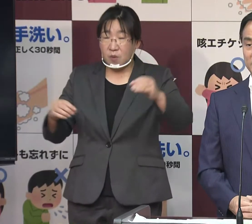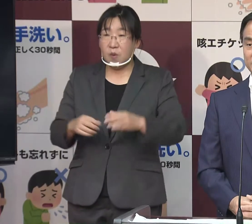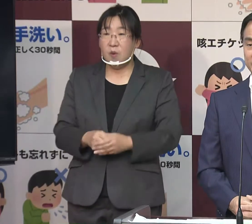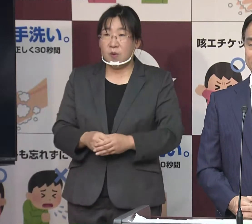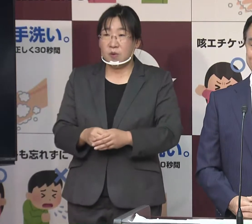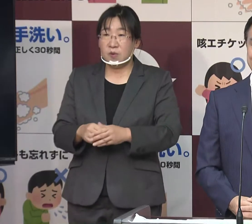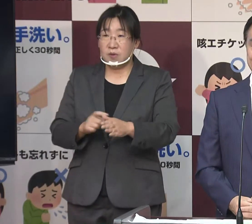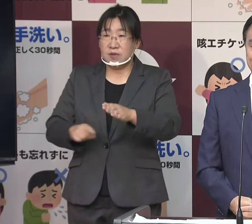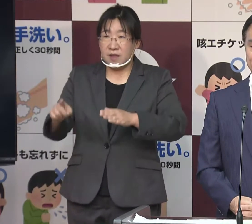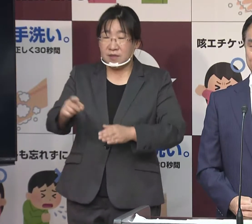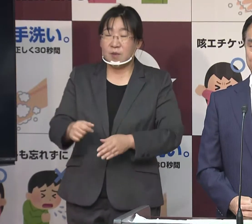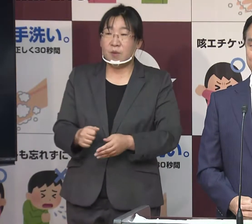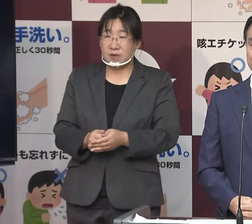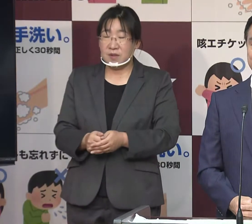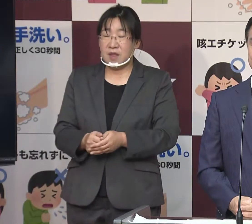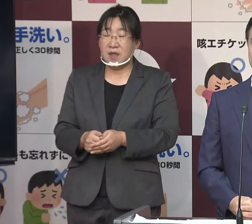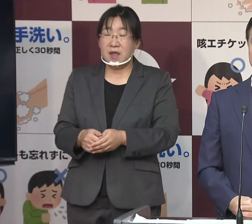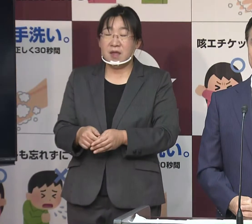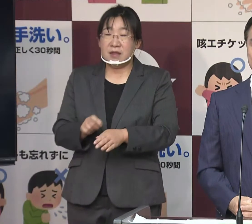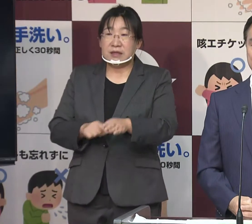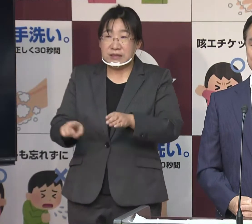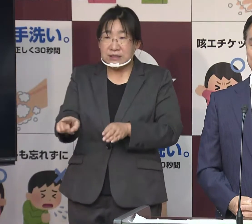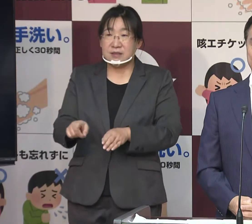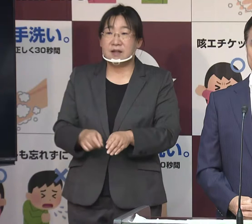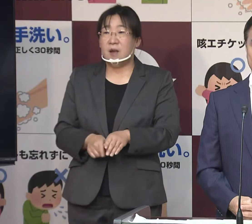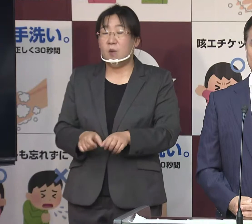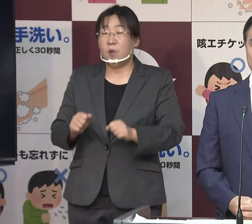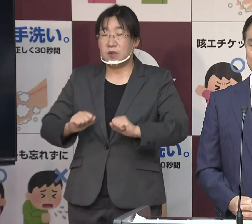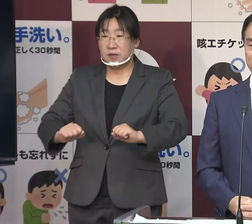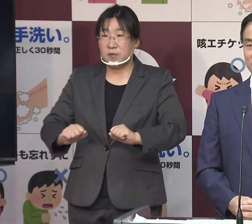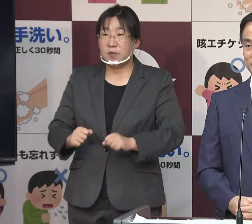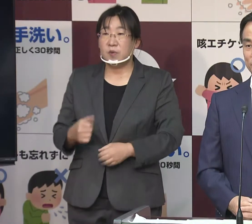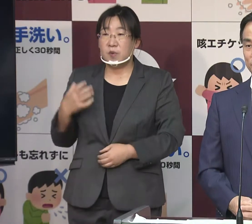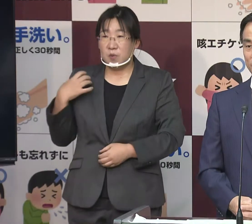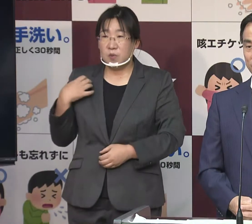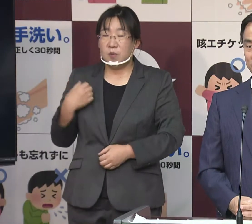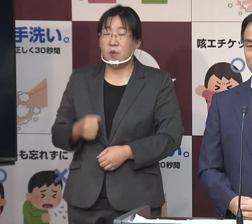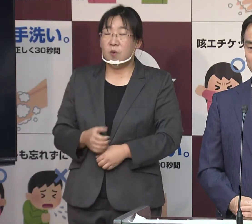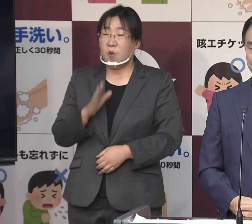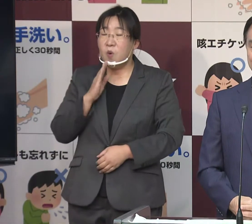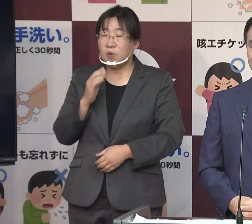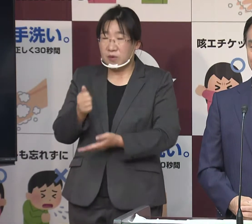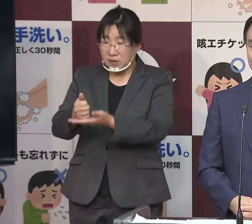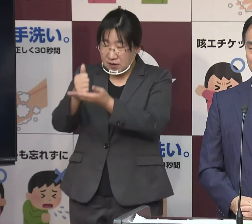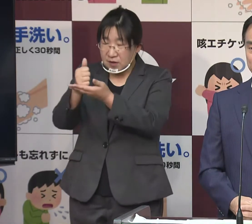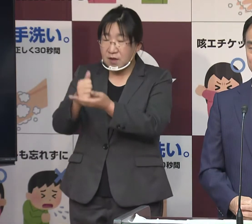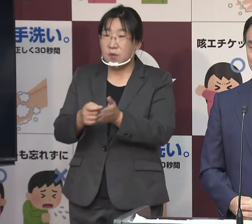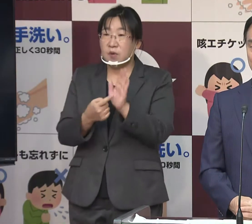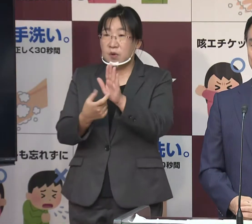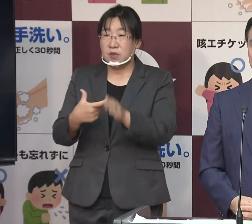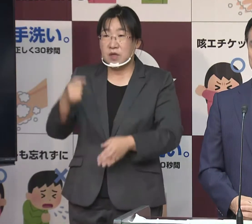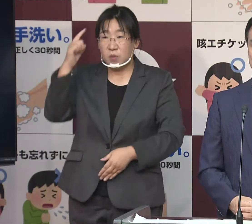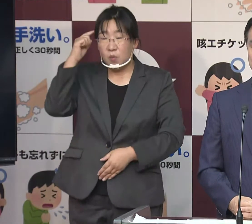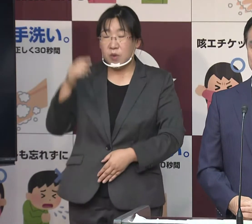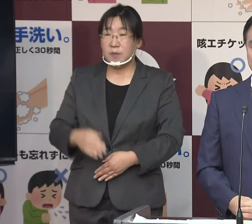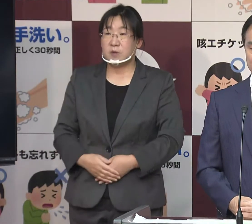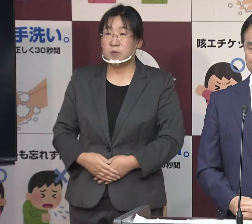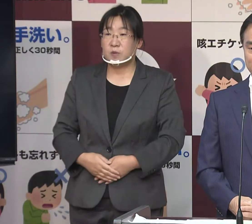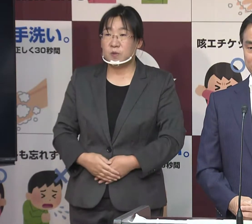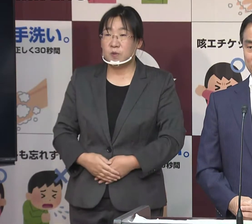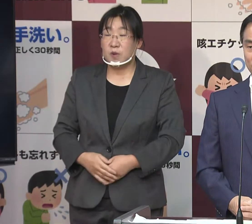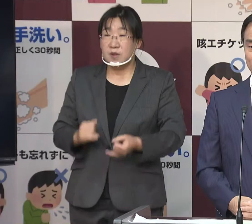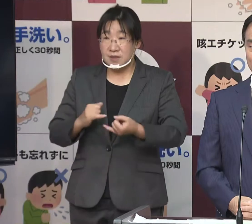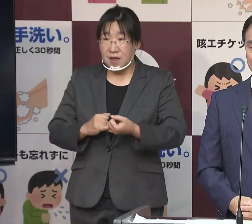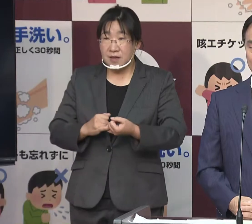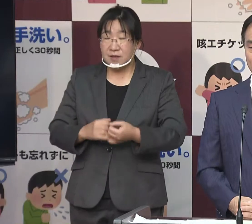先頭に立ってですね、リーダーシップを発揮して、国民の人になっておられることだって、本当にあの経緯を書きたいと思います。まあ、